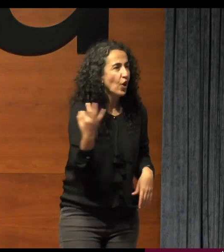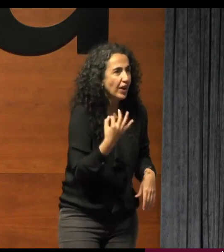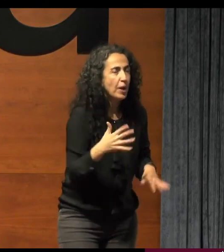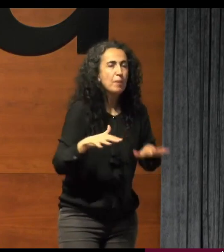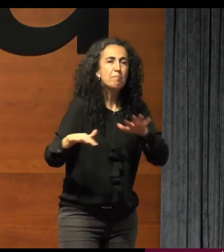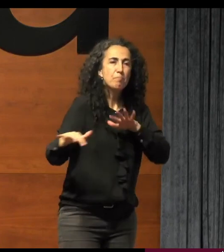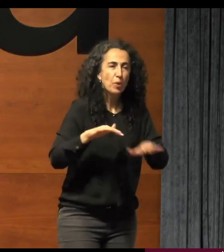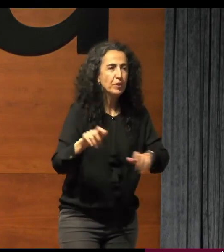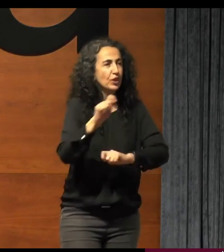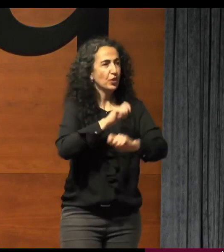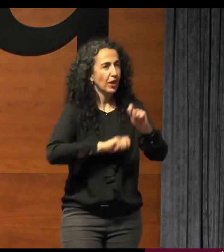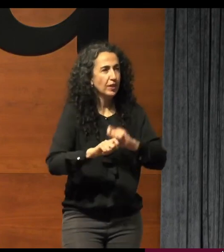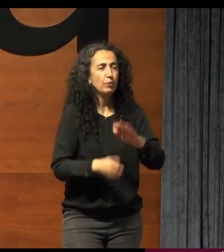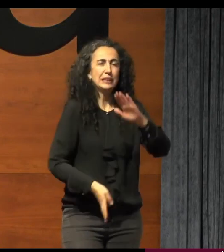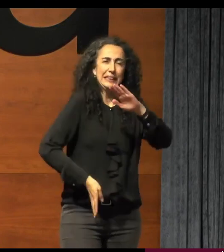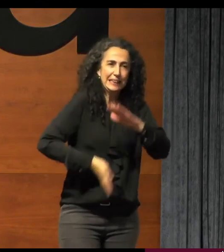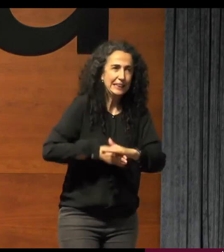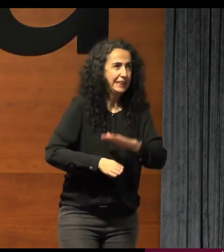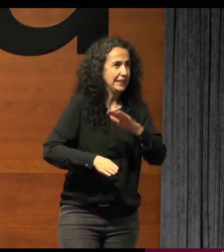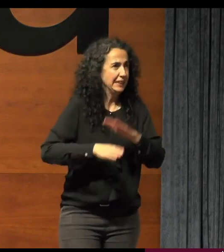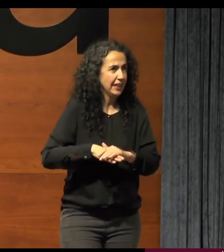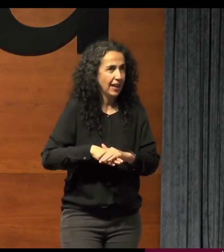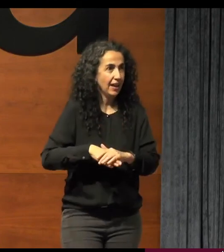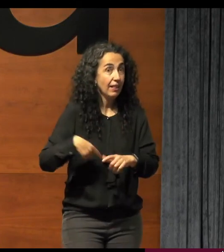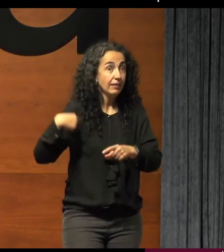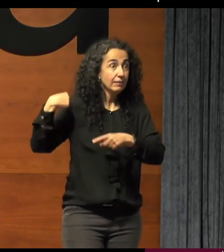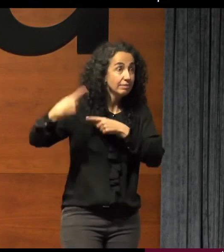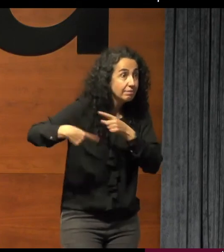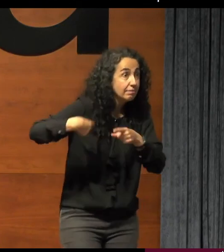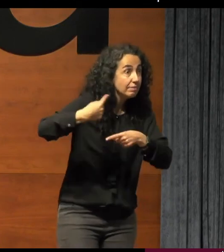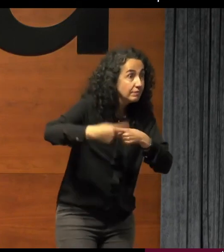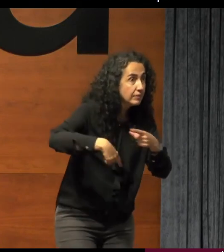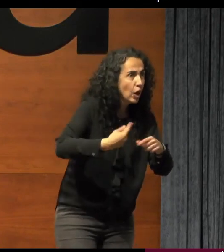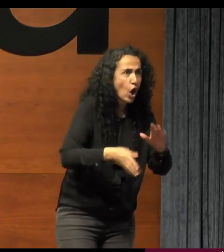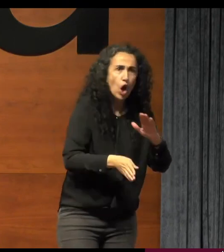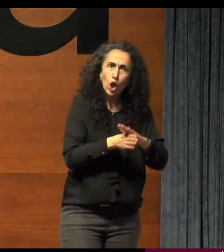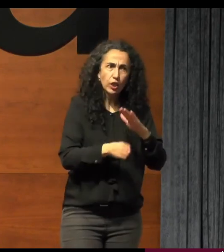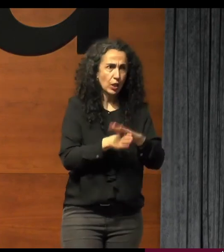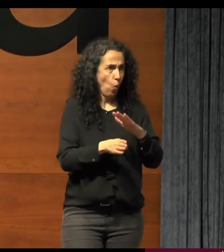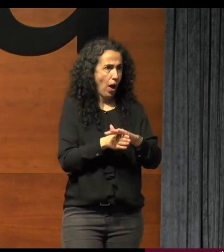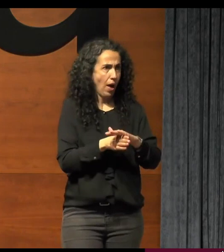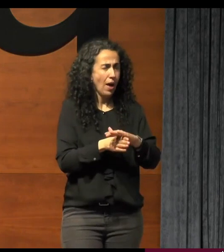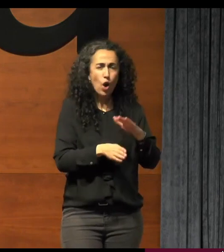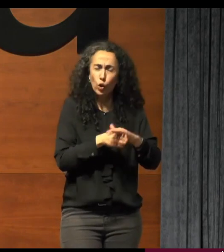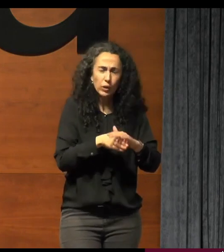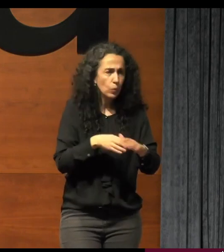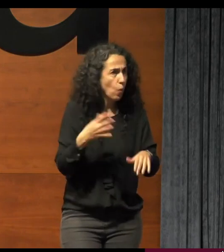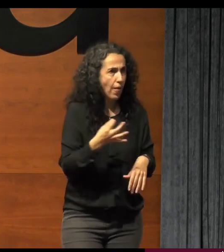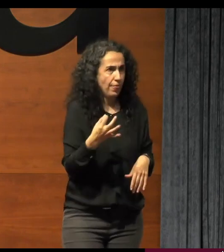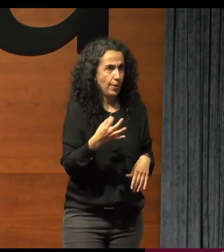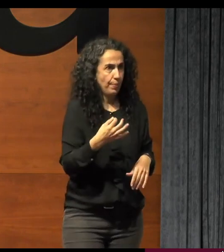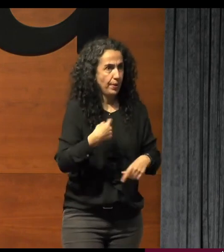Pero sí que es verdad que me gustaría que el movimiento asociativo retomara esa tradición y la